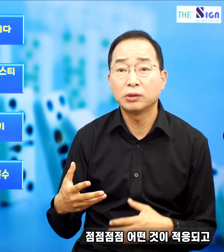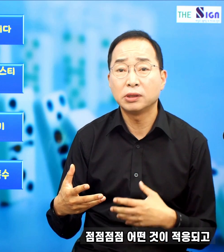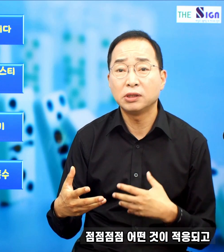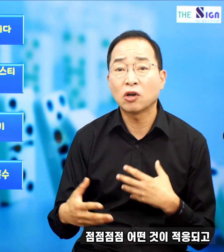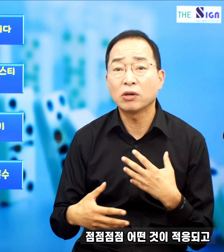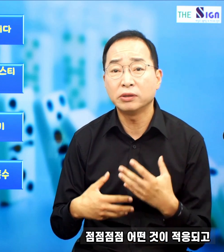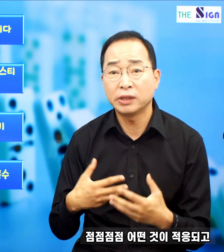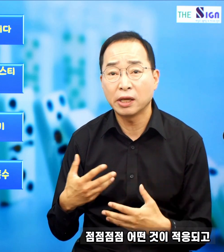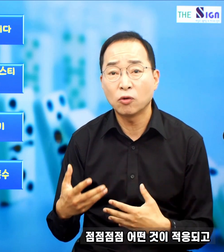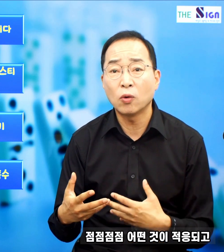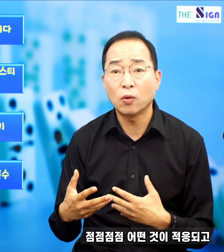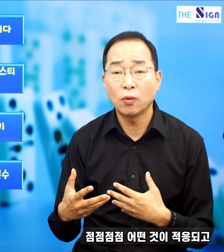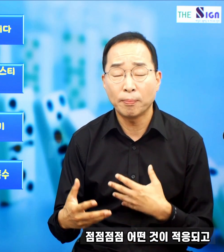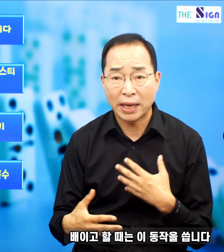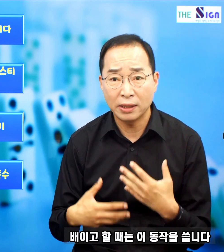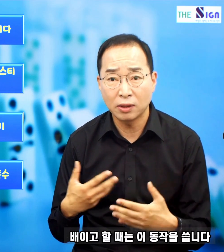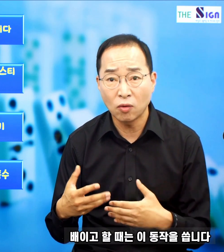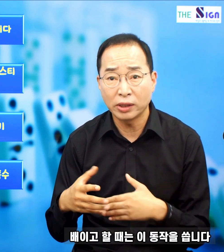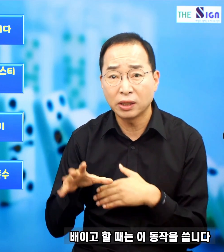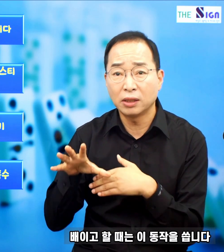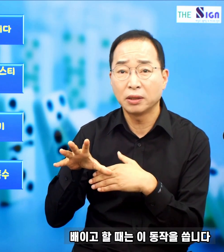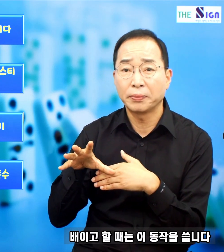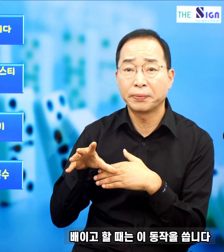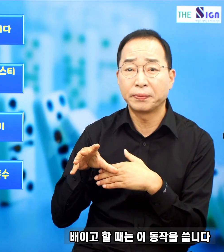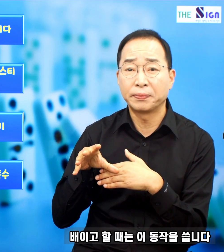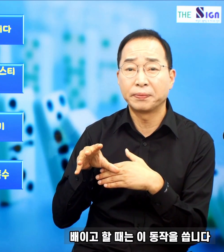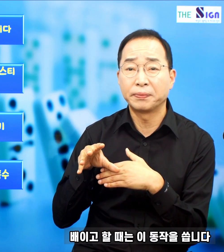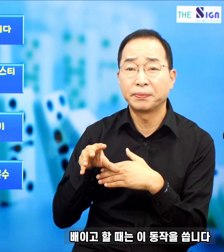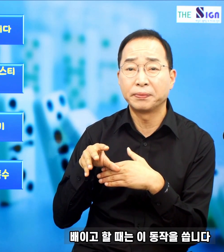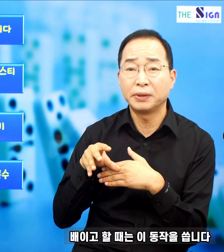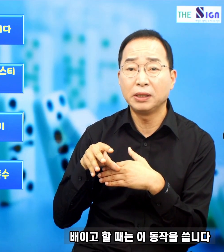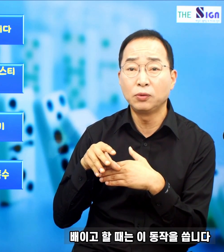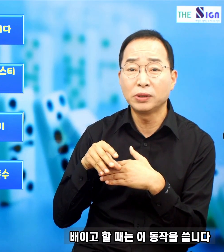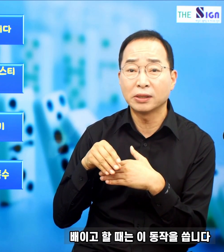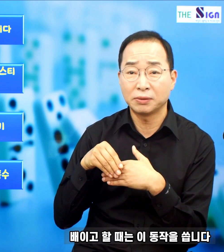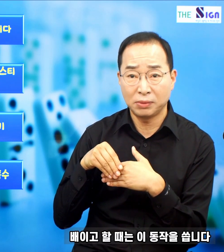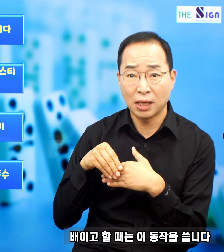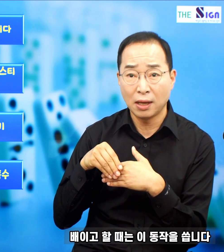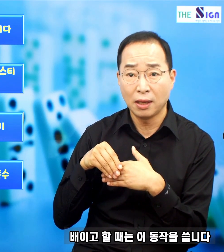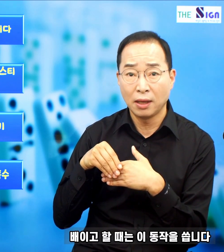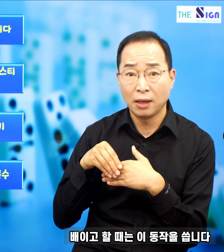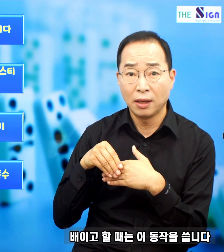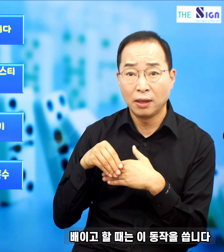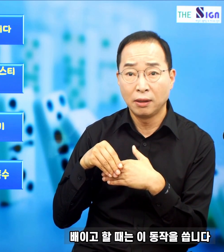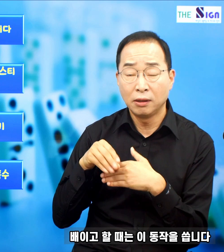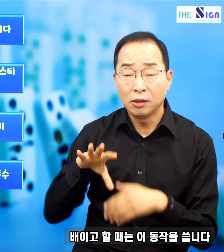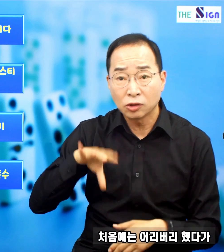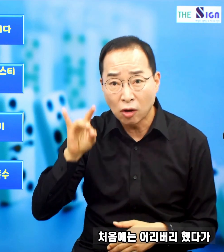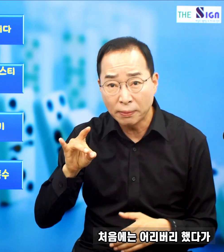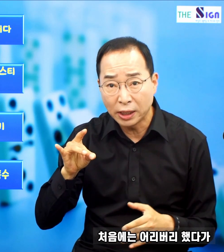것이 적응되고 배이고 할 때는 이 동작을 씁니다. 처음에는